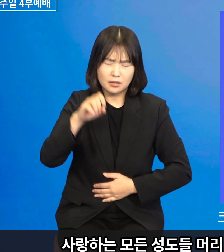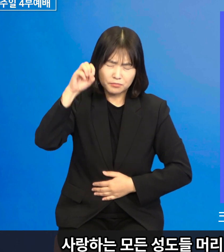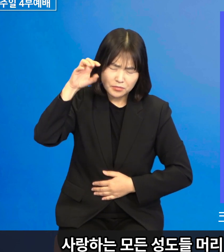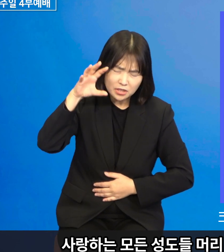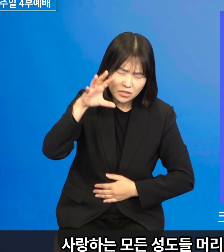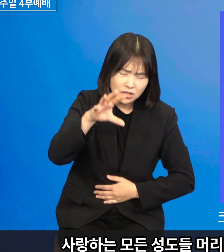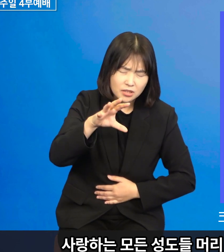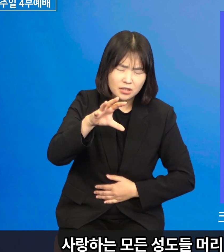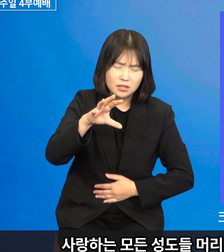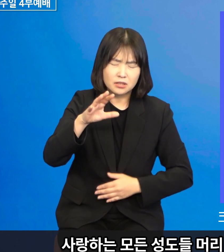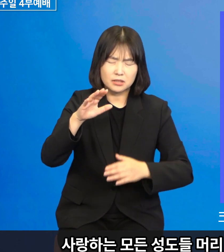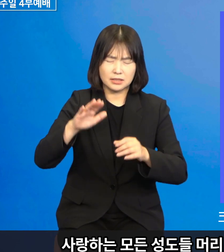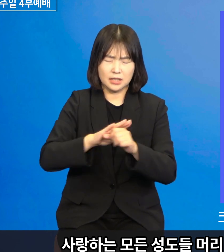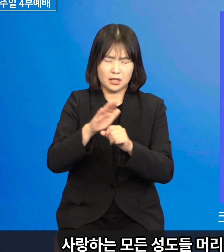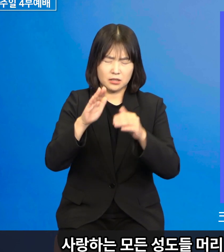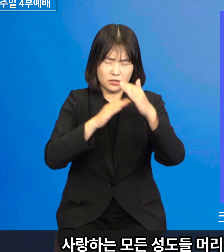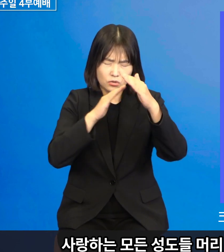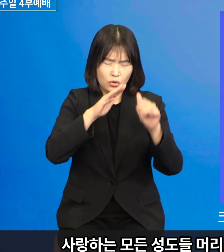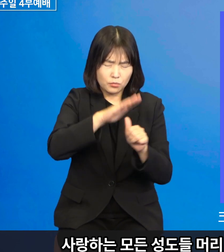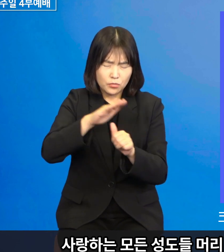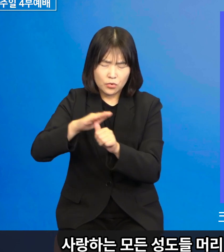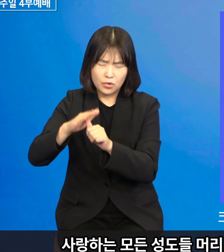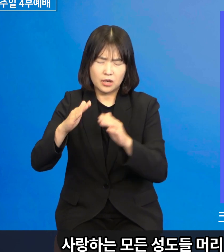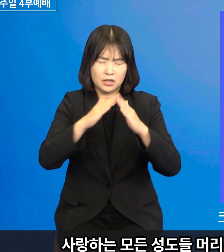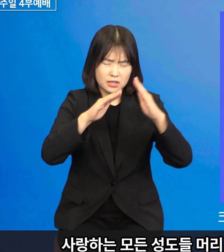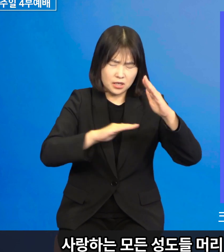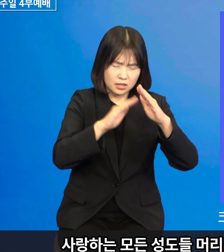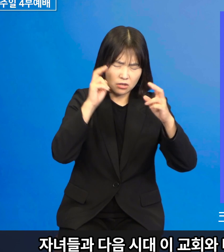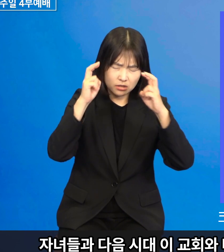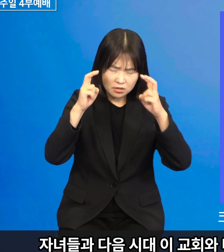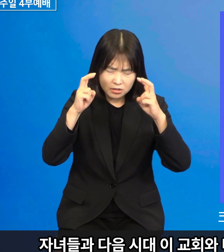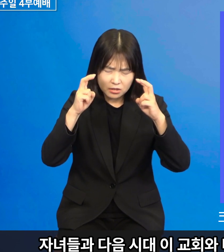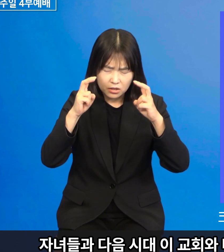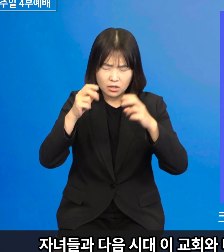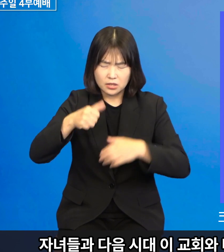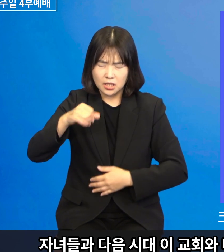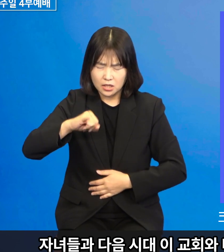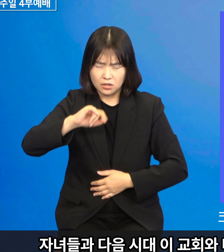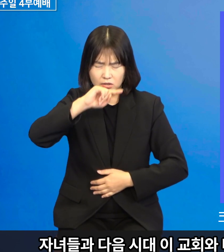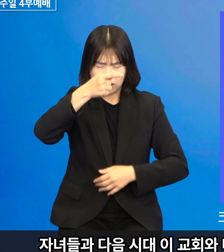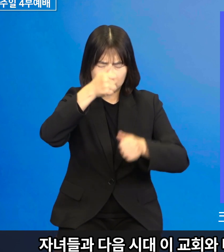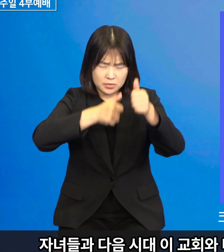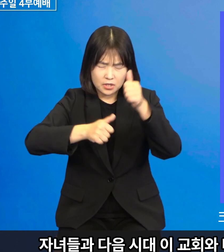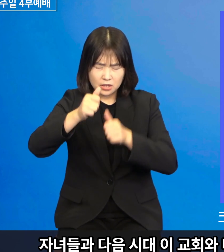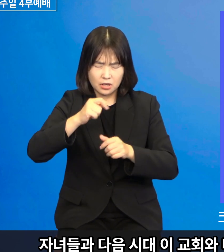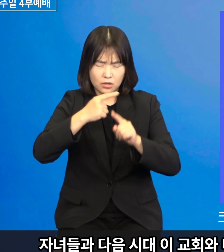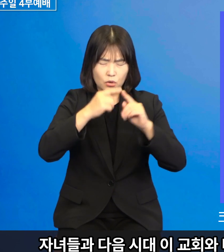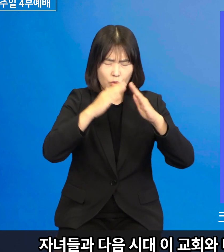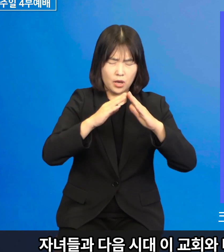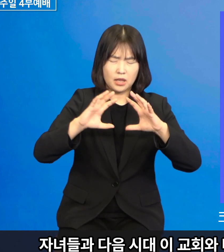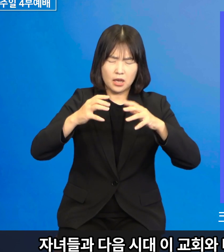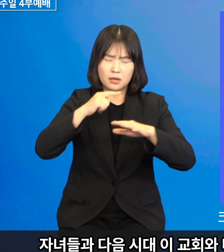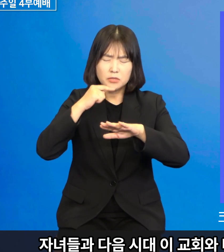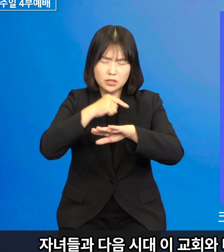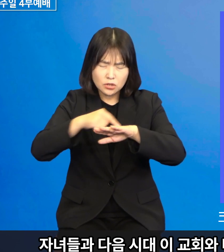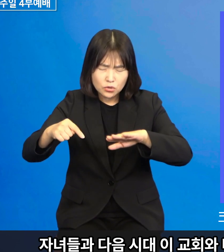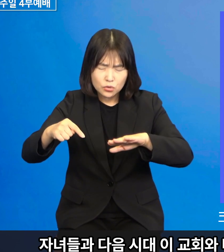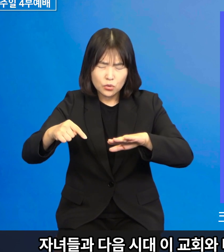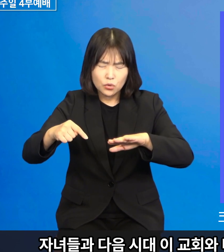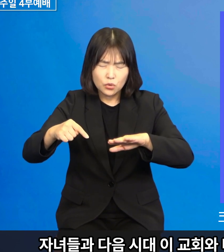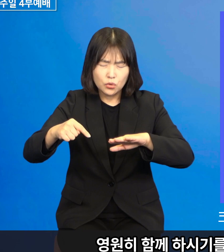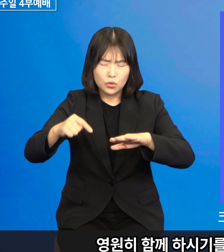사랑하는 모든 성도들 머리 위에 저들의 가정과 일터와 자녀들과 다음 세대 이 교회와 나라와 민족 조국